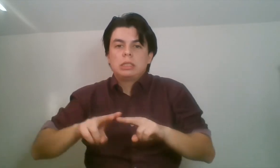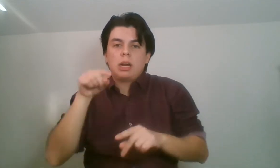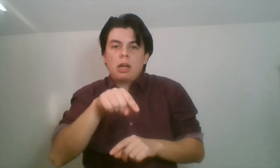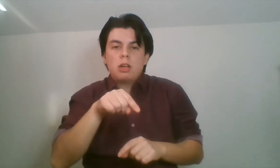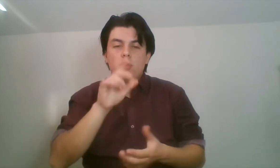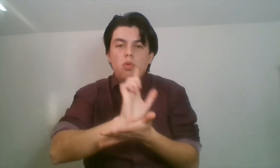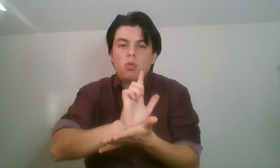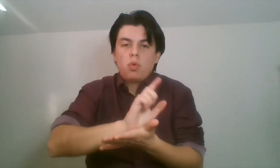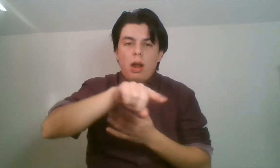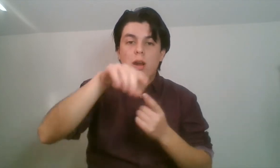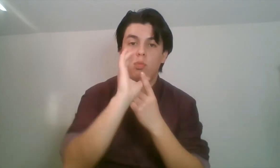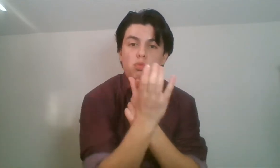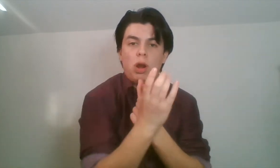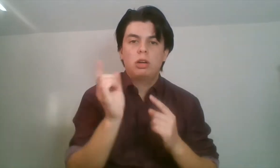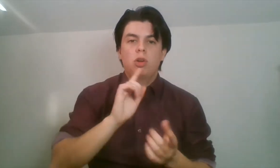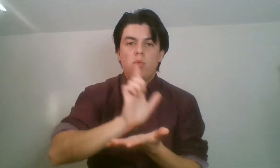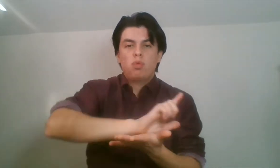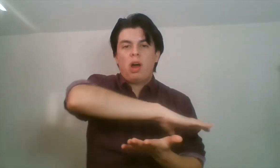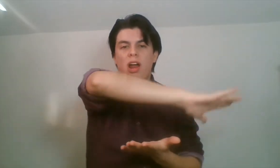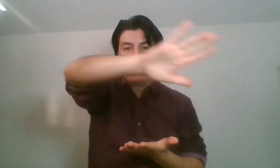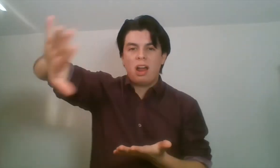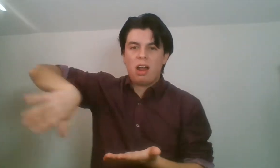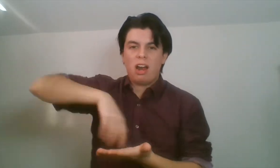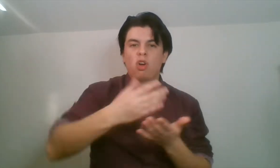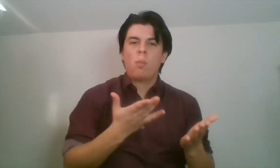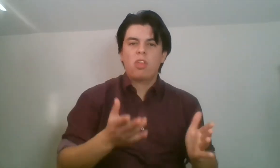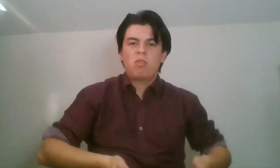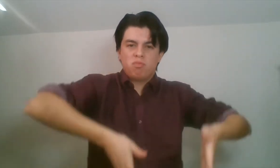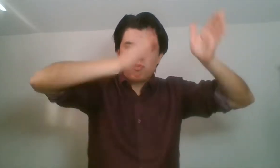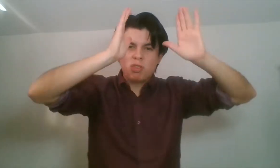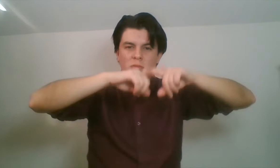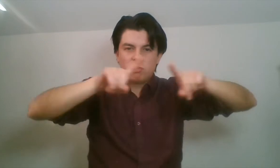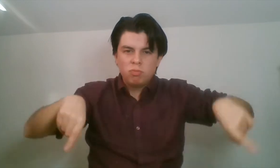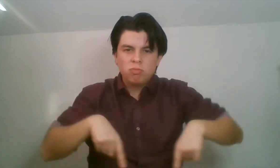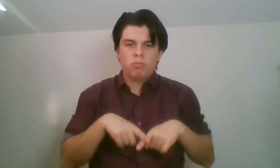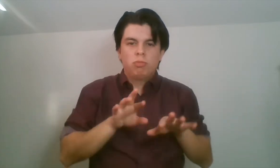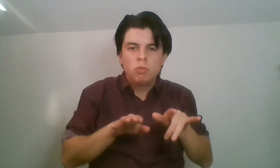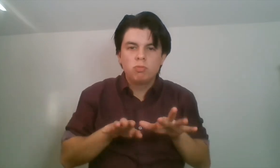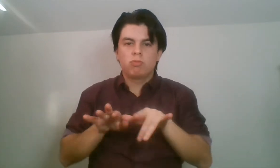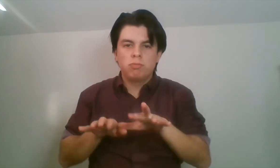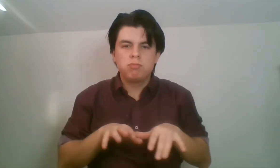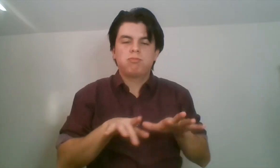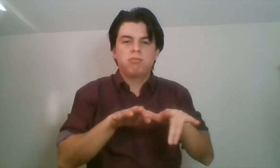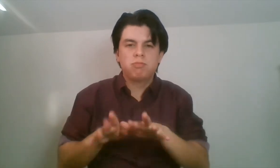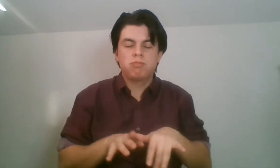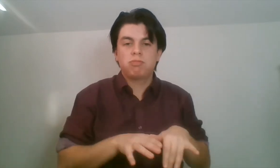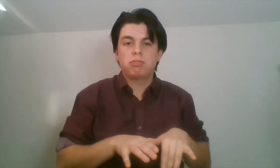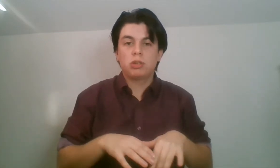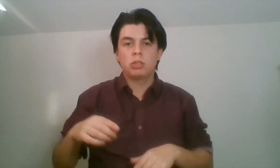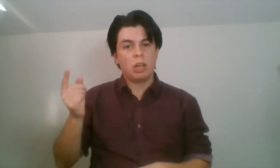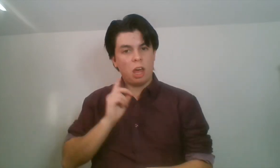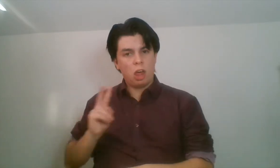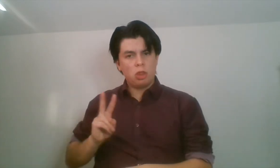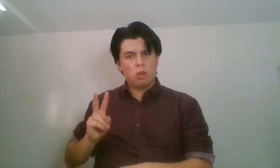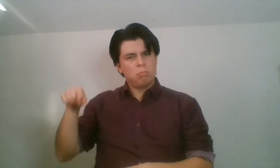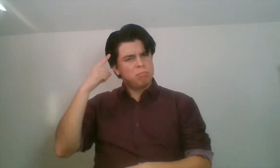Para oficinas, y construir ahí, en vez de un lugar, un barrio cultural, un barrio